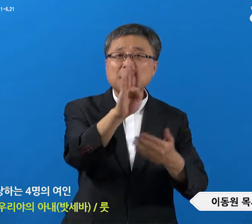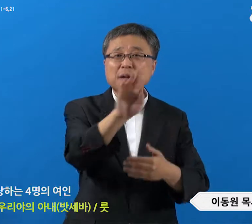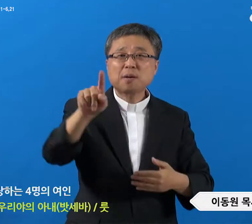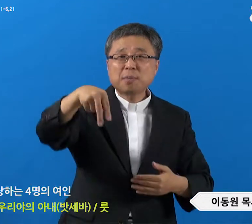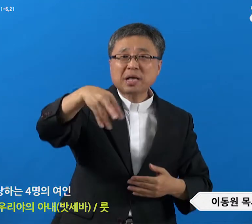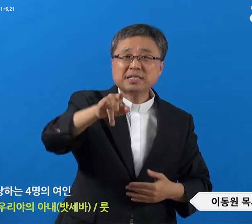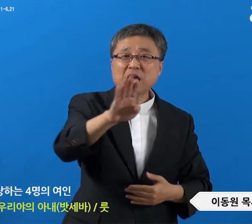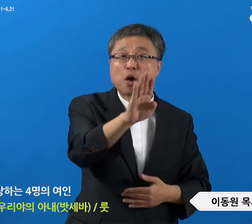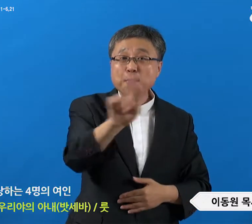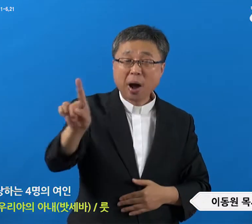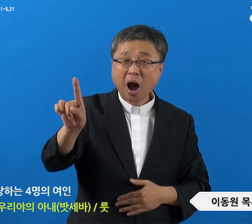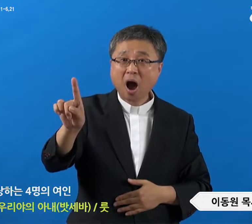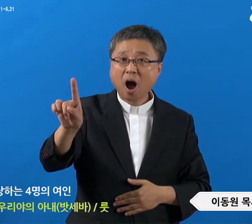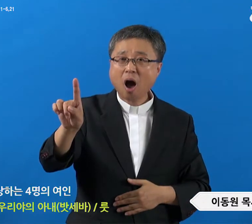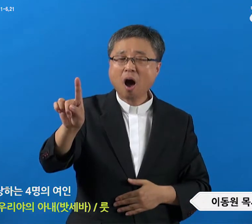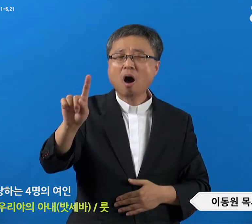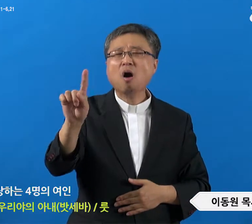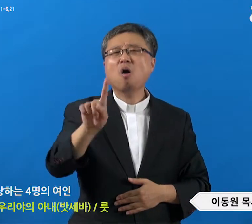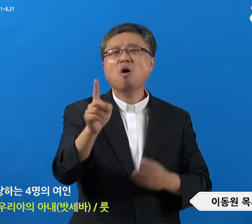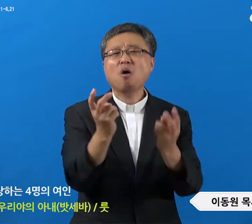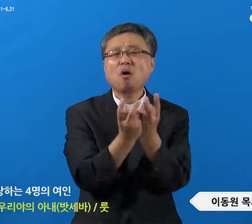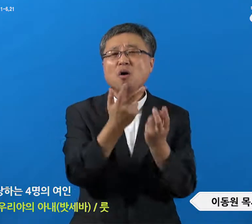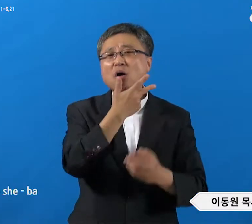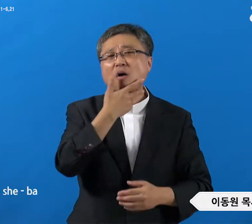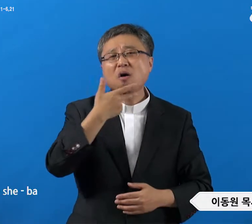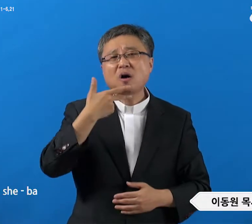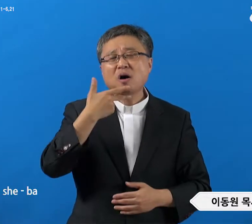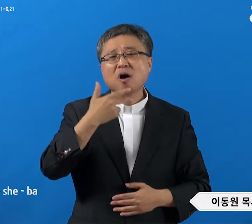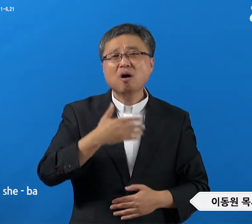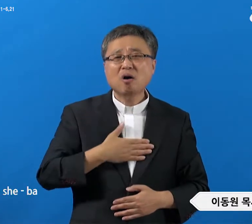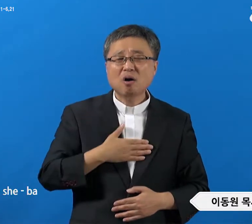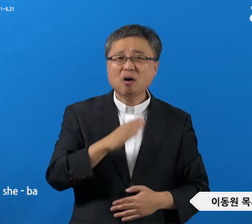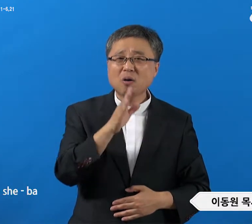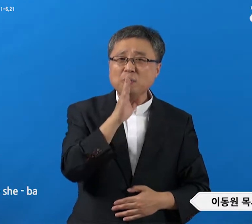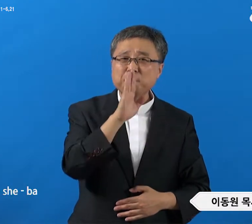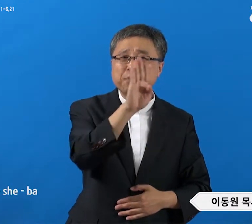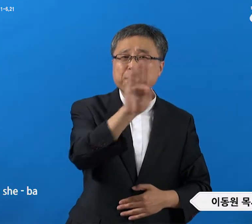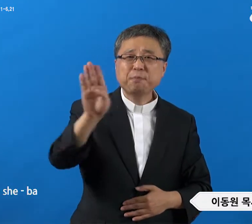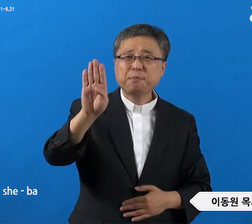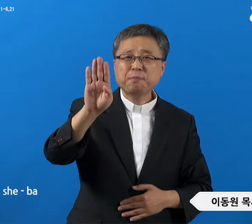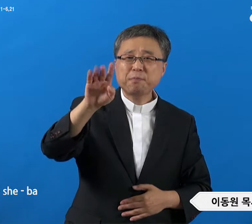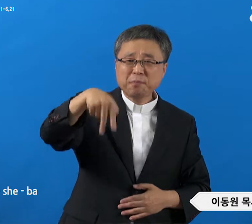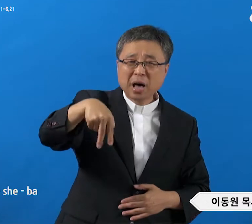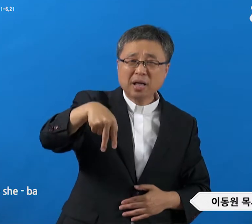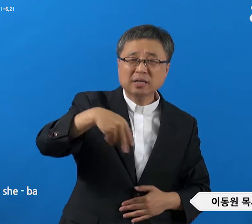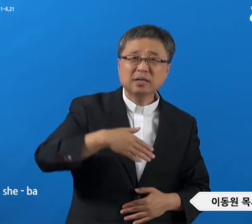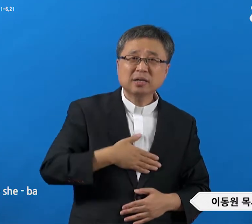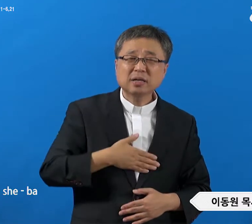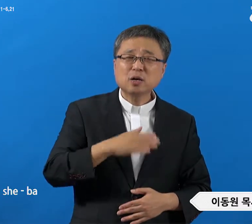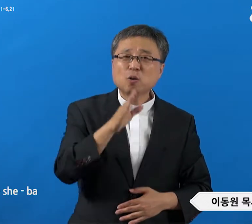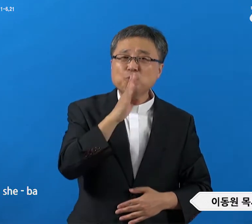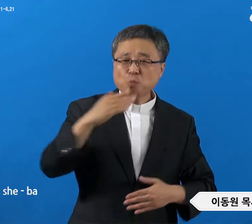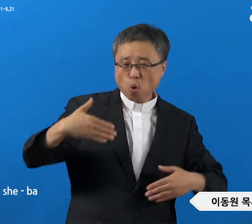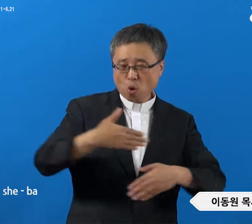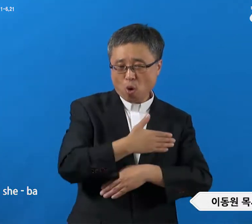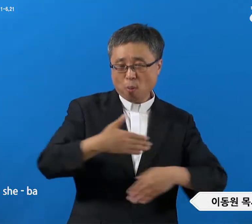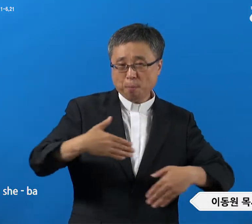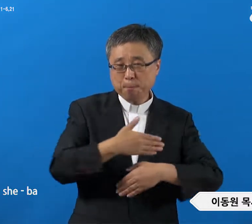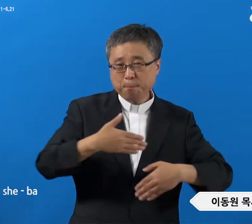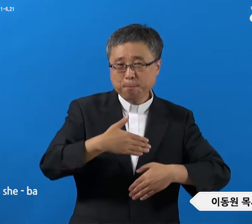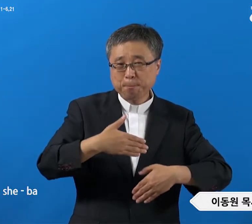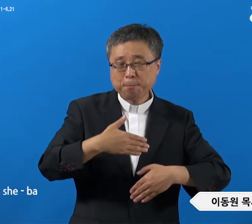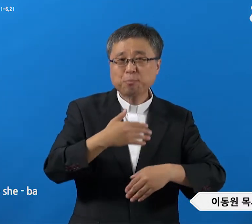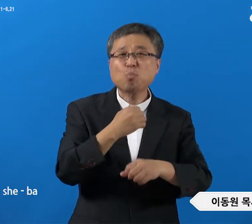밧세바. 밧세바를 어떻게 씁니까? 영어로 바thsheba. bath는 목욕.